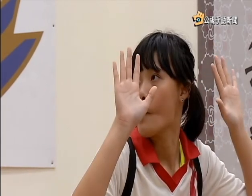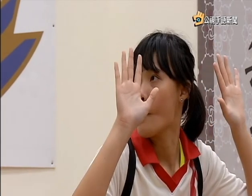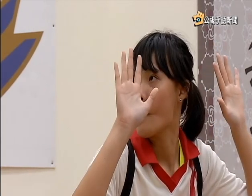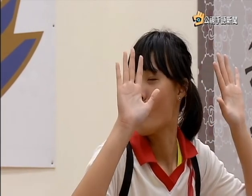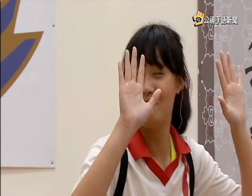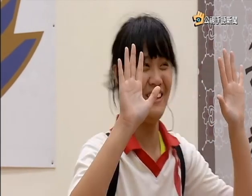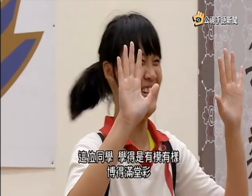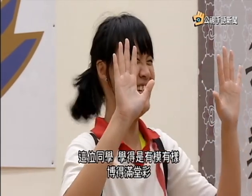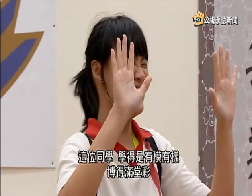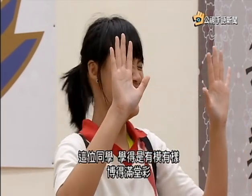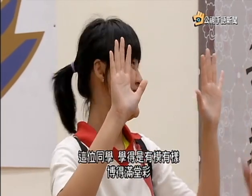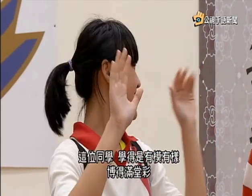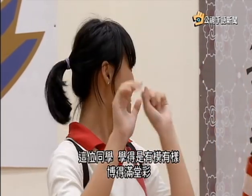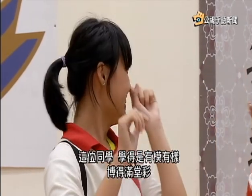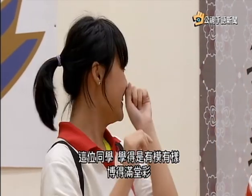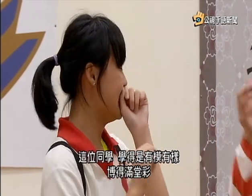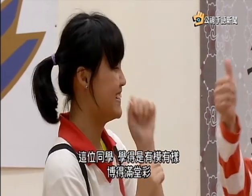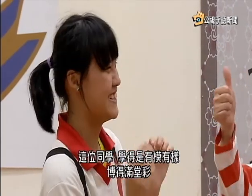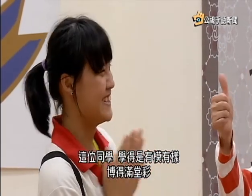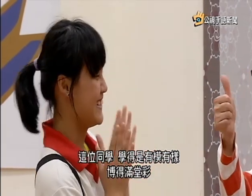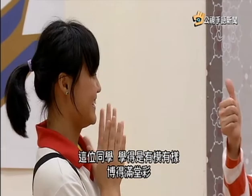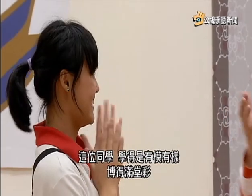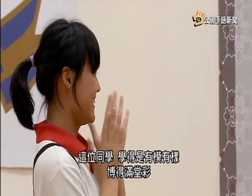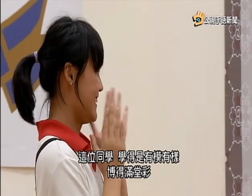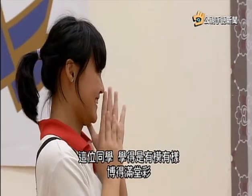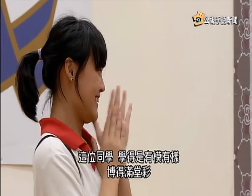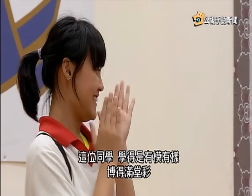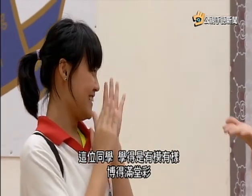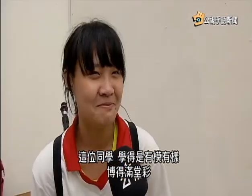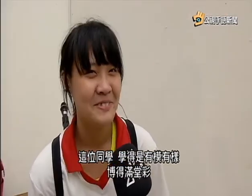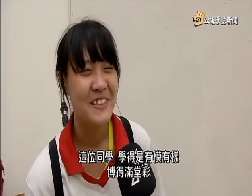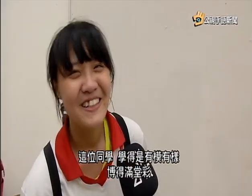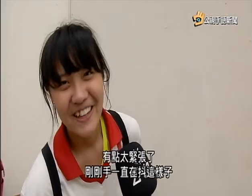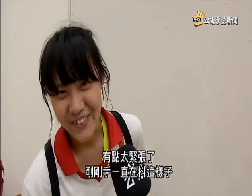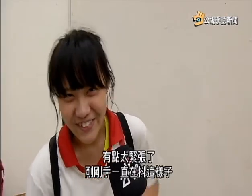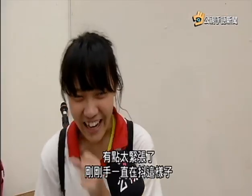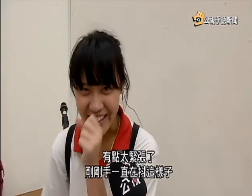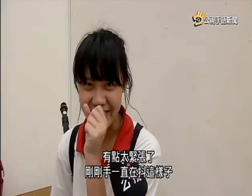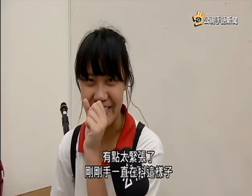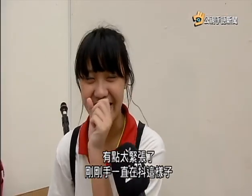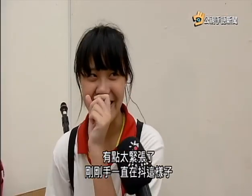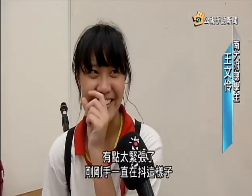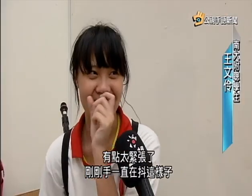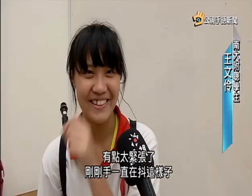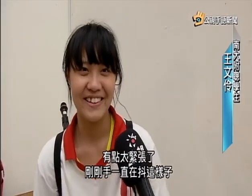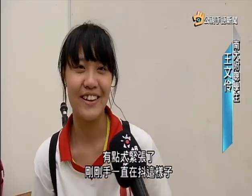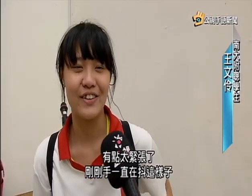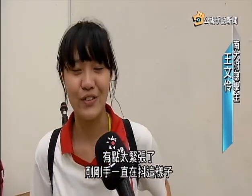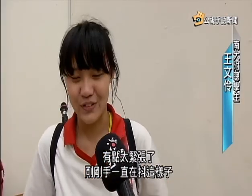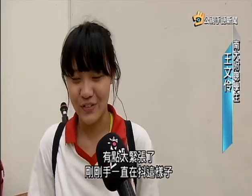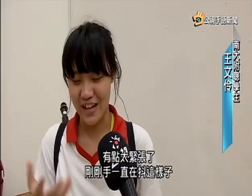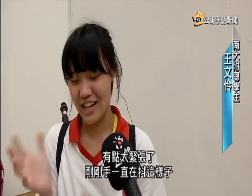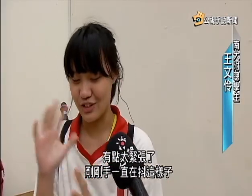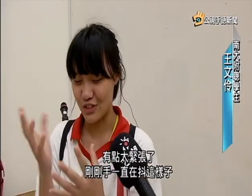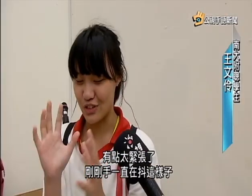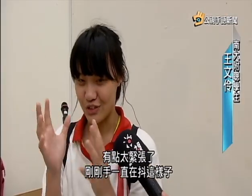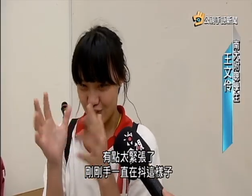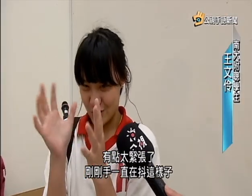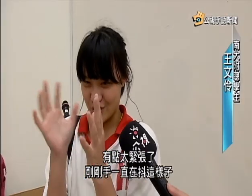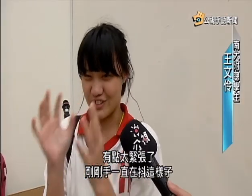这位同学学的是有模有样，博得满堂彩。 有点太紧张了，我刚刚手肘嘟嘟嘟这